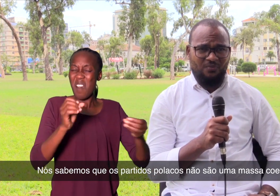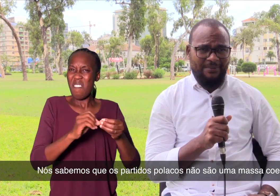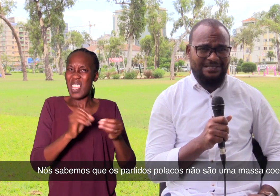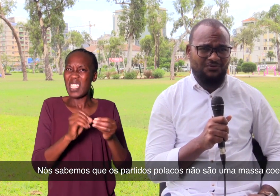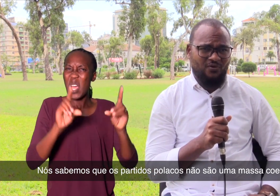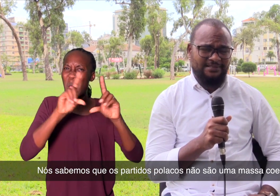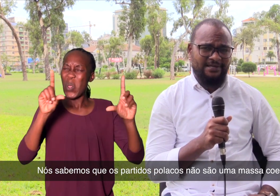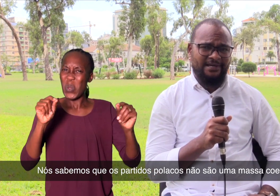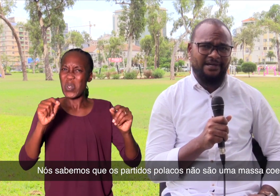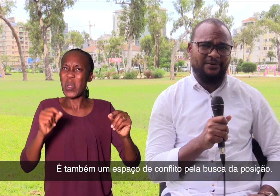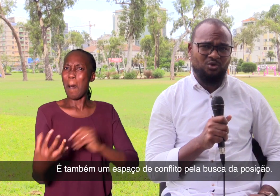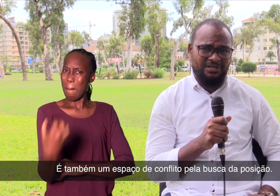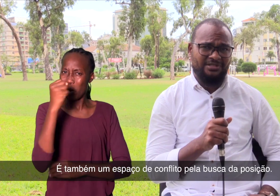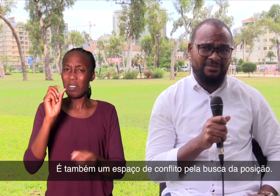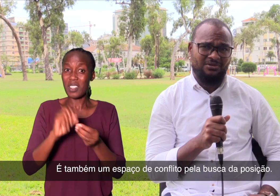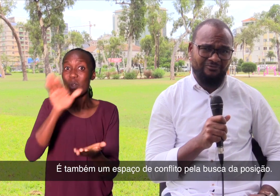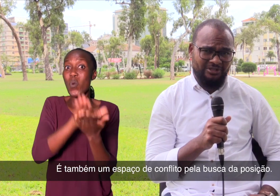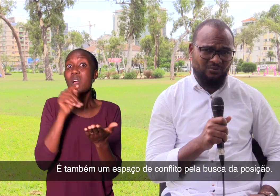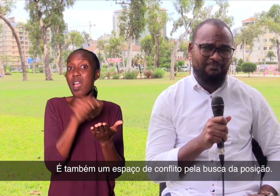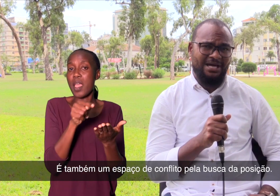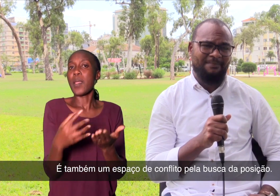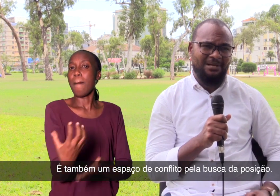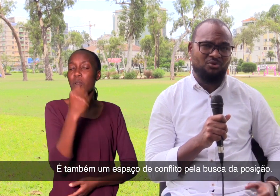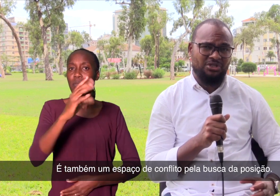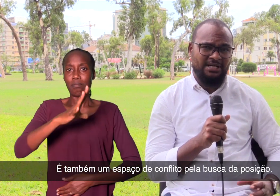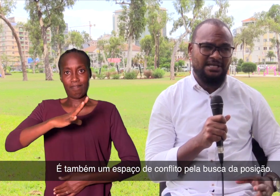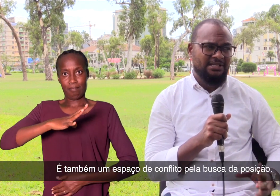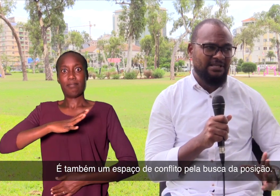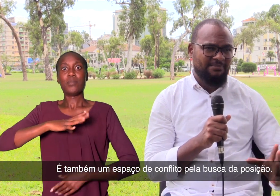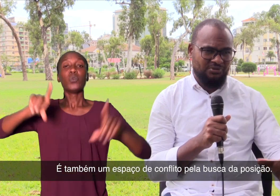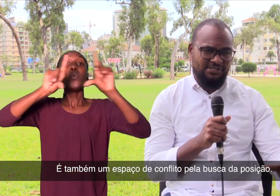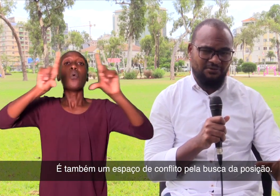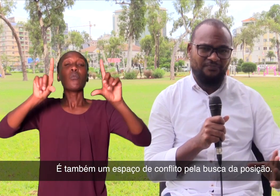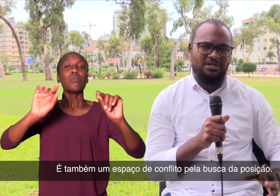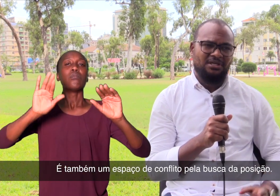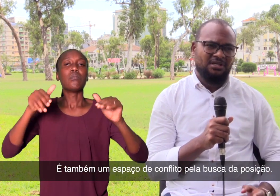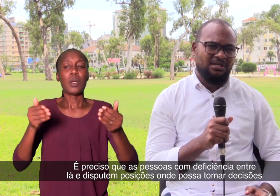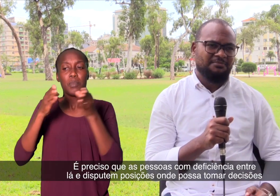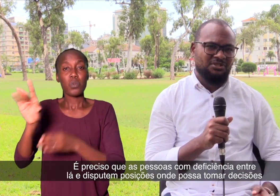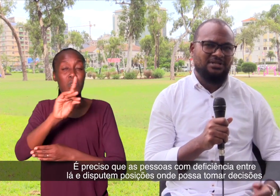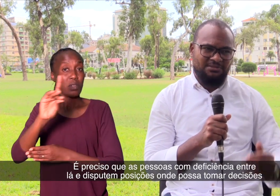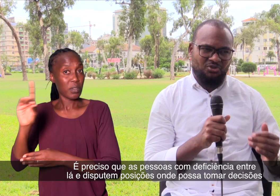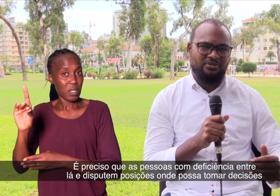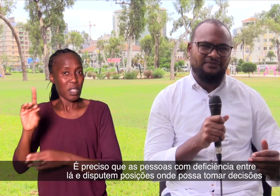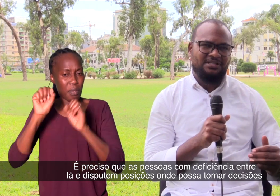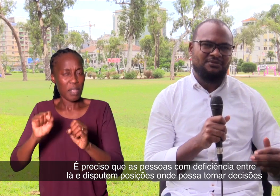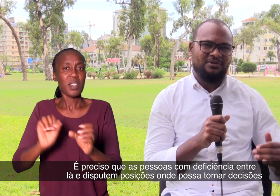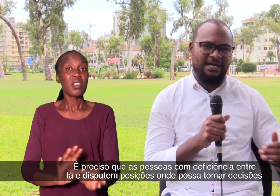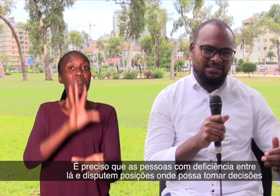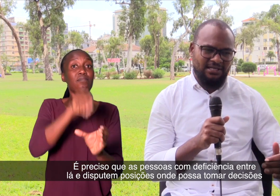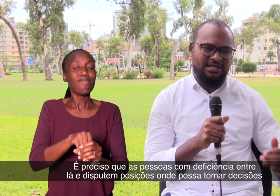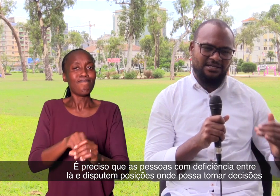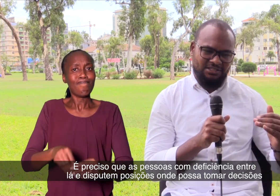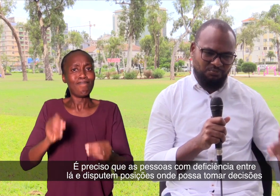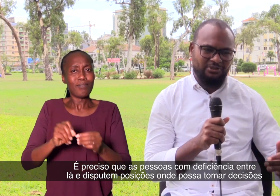uma massa coesa. É um espaço também de conflito pela busca da posição. E é preciso que as pessoas com deficiência